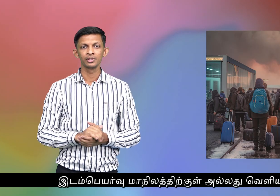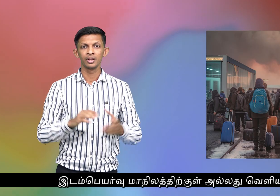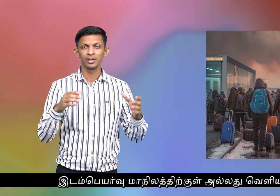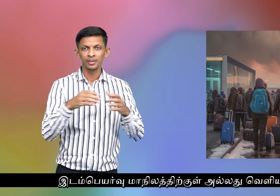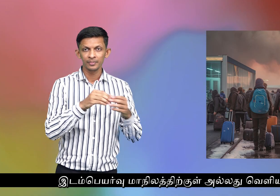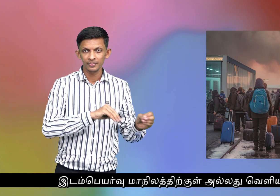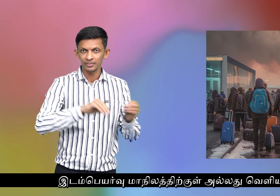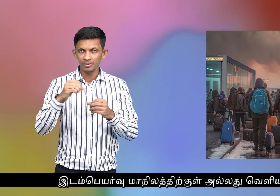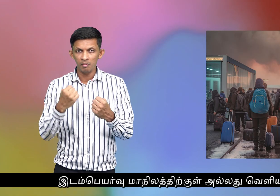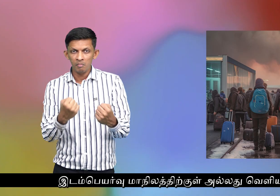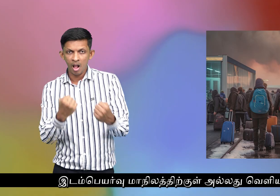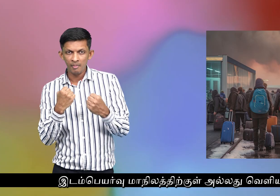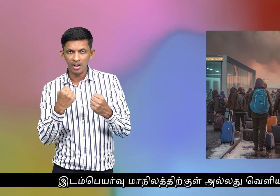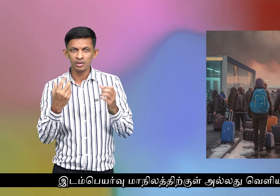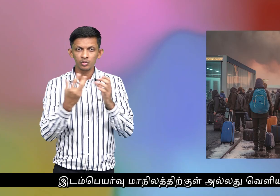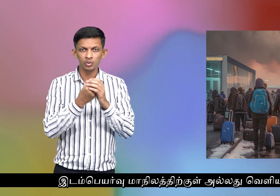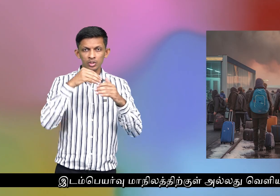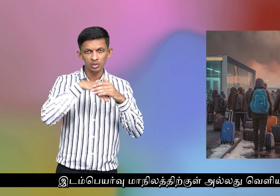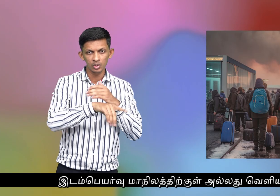அல்லது வெளியில் இருக்கலாம்.